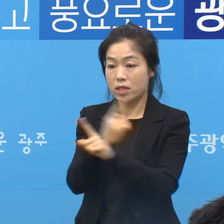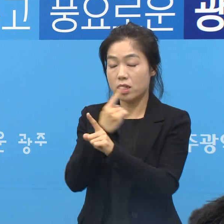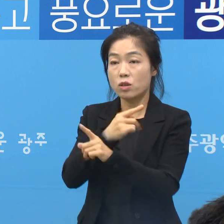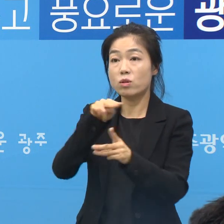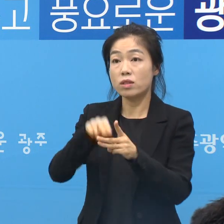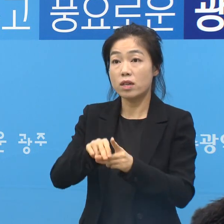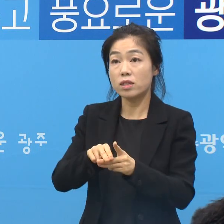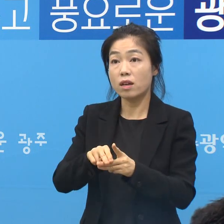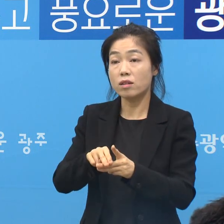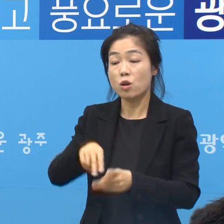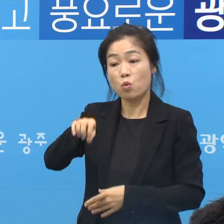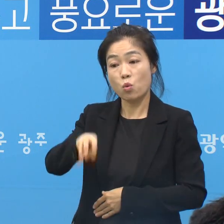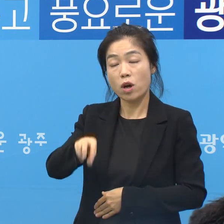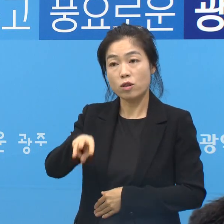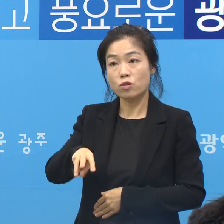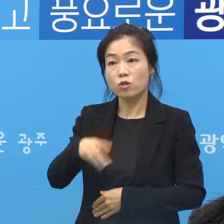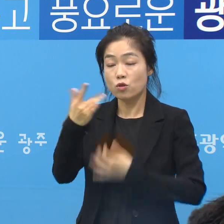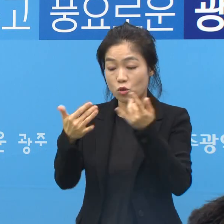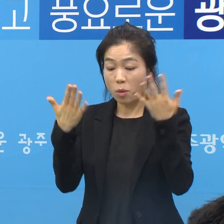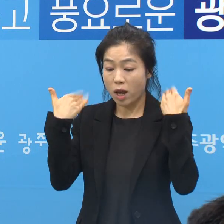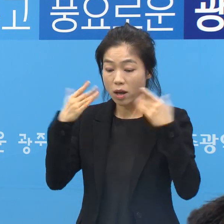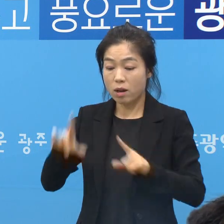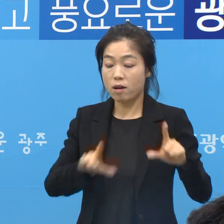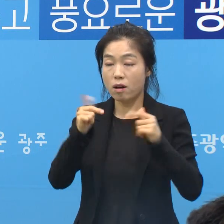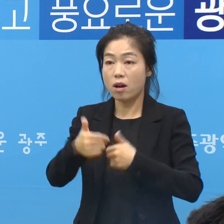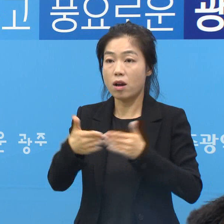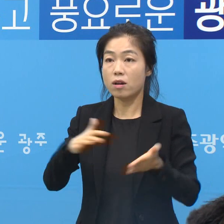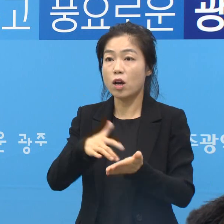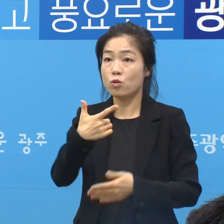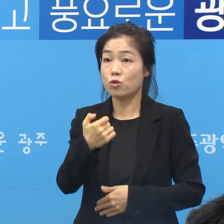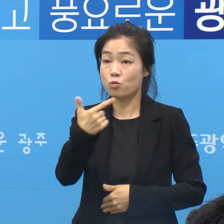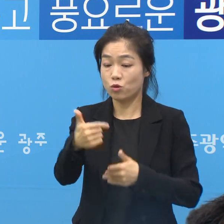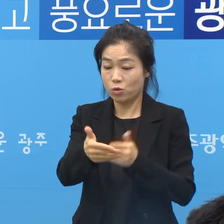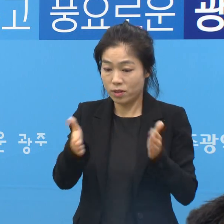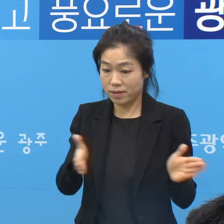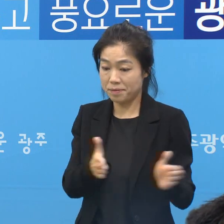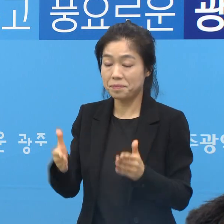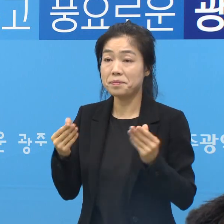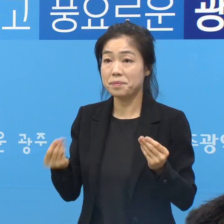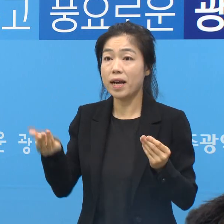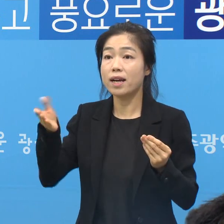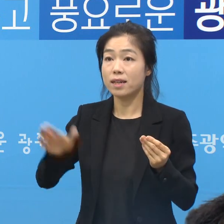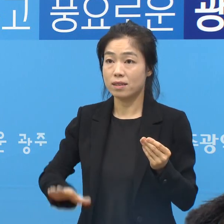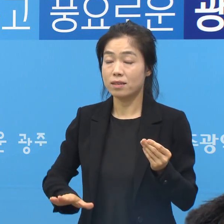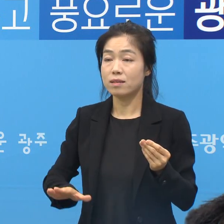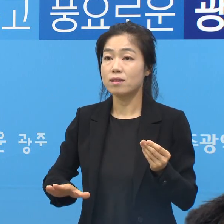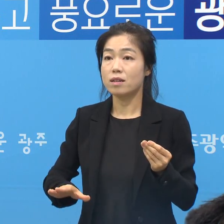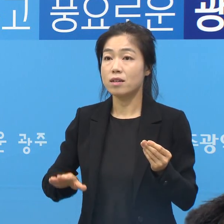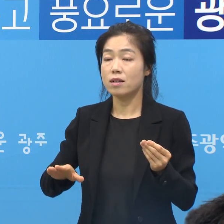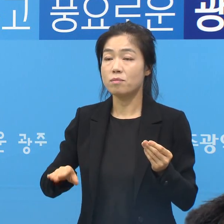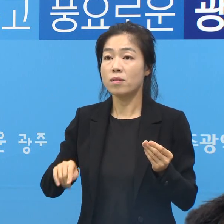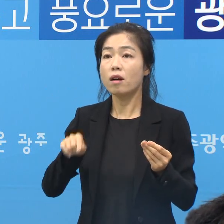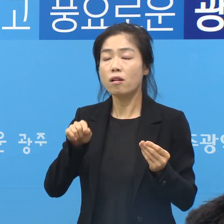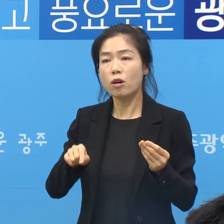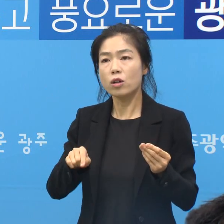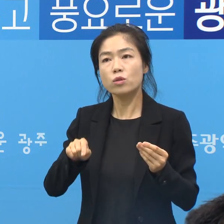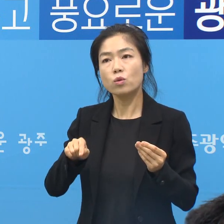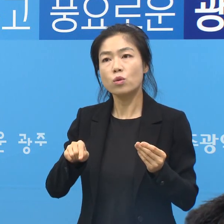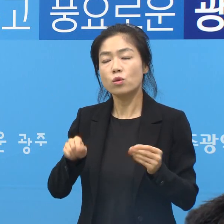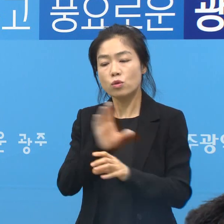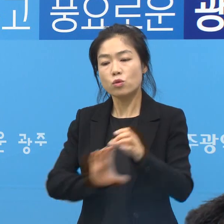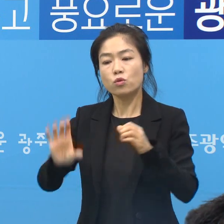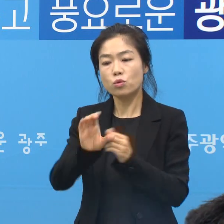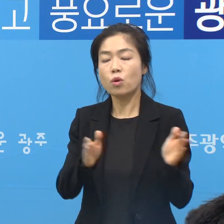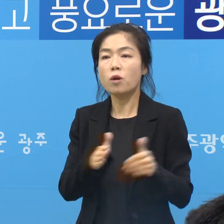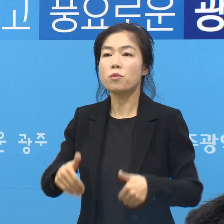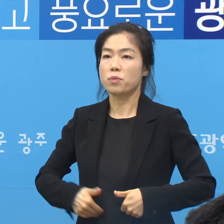생활치료센터는 우리 광주의 경우 소방학교 생활관 66실이 마련되어 있습니다만 여기도 추가